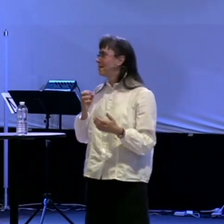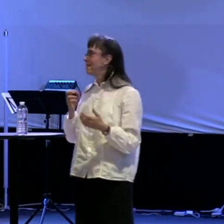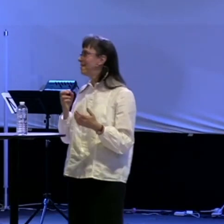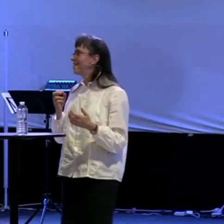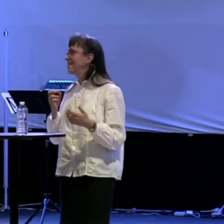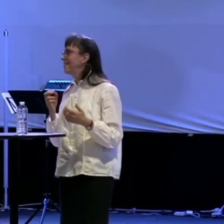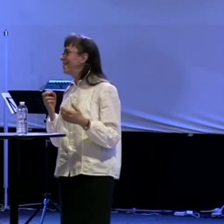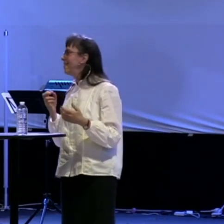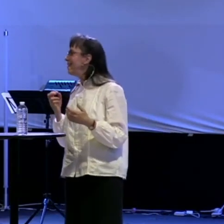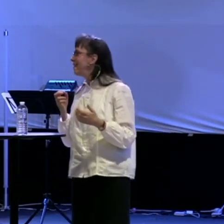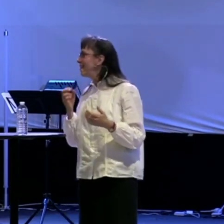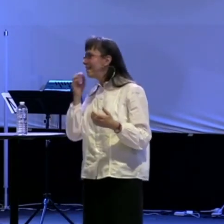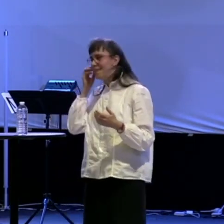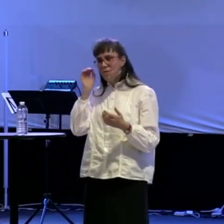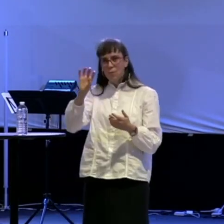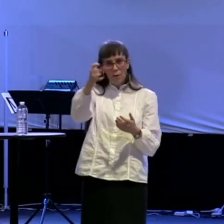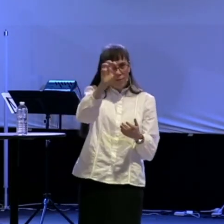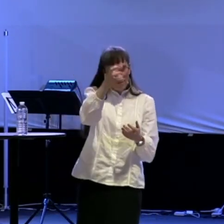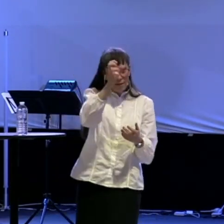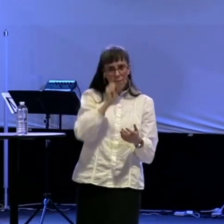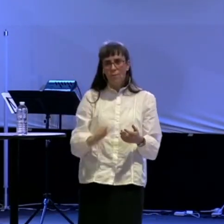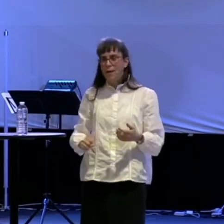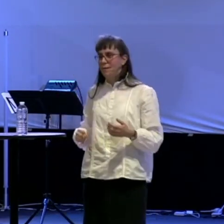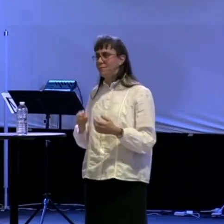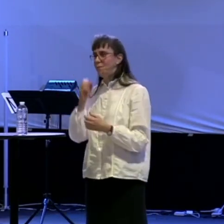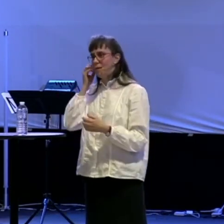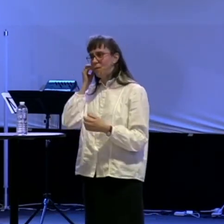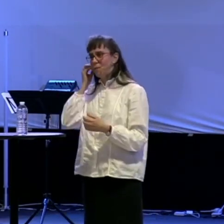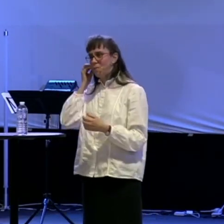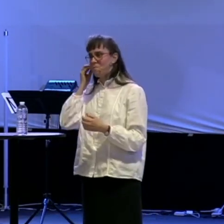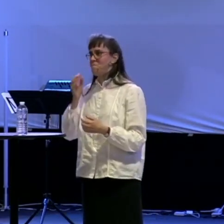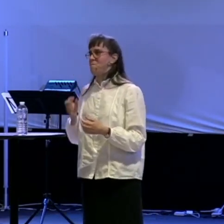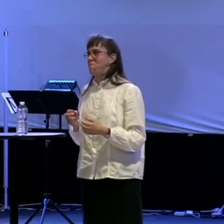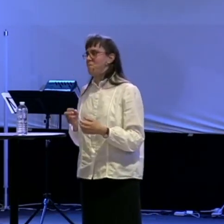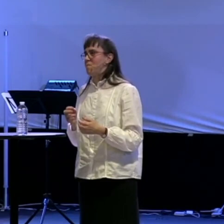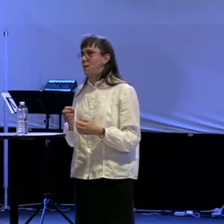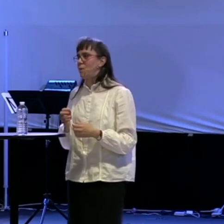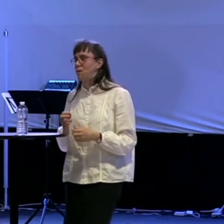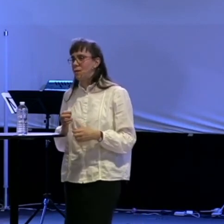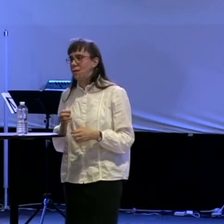C'est trop merveilleux. I just put it, fixed it right.